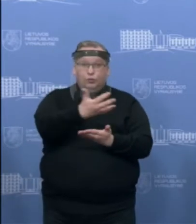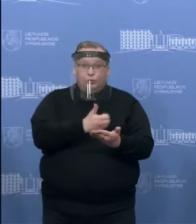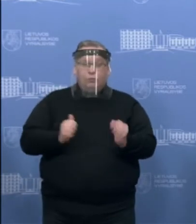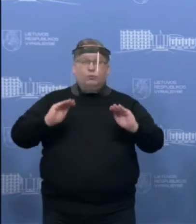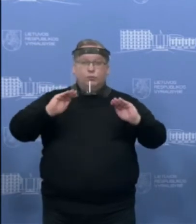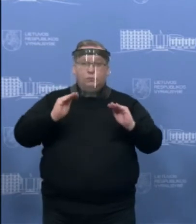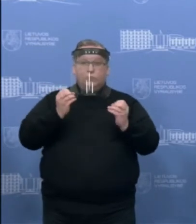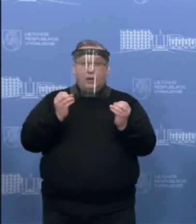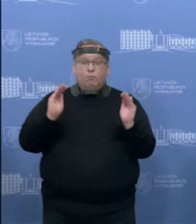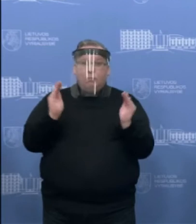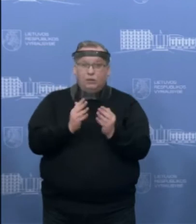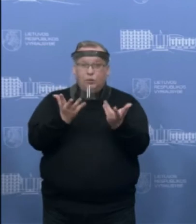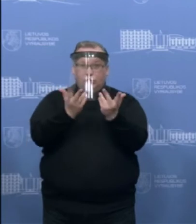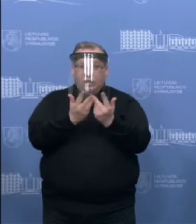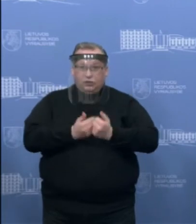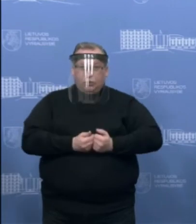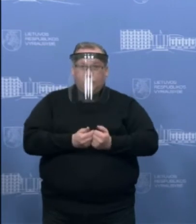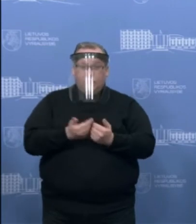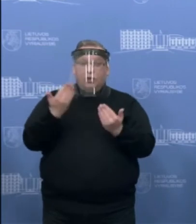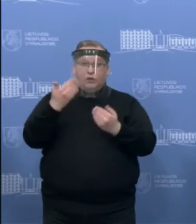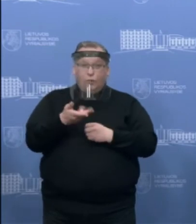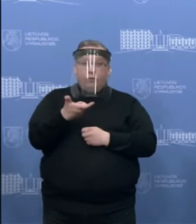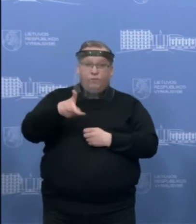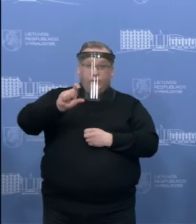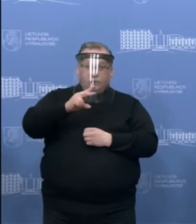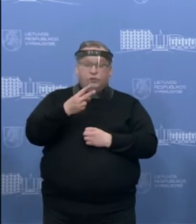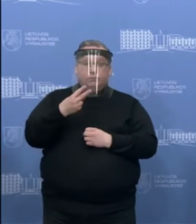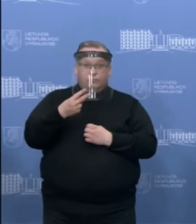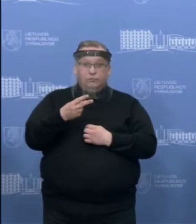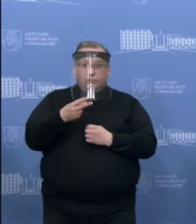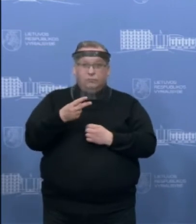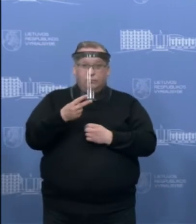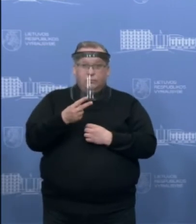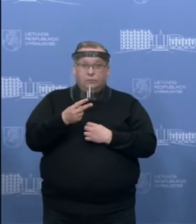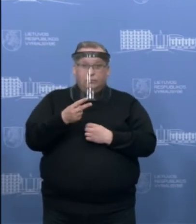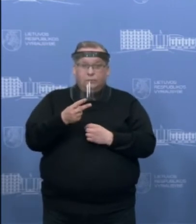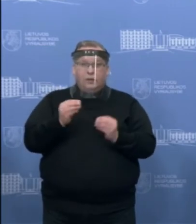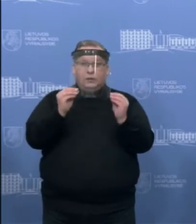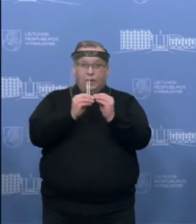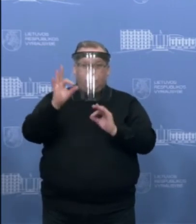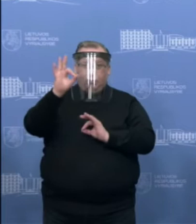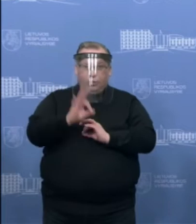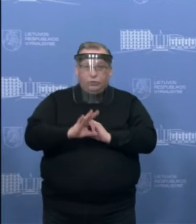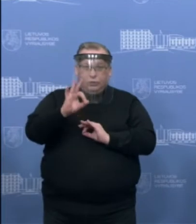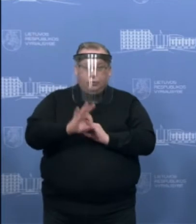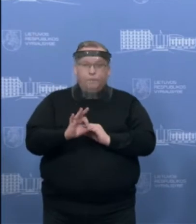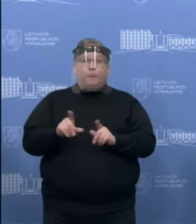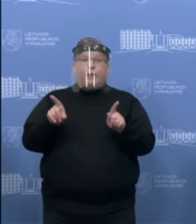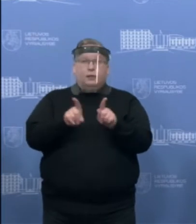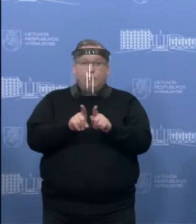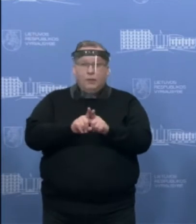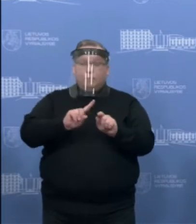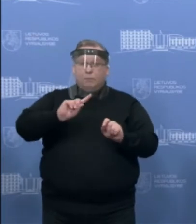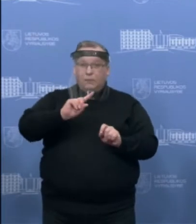daugiau ir mes jau tai skaičiuosime dviženkliais skaičiais. Statistiniai duomenys už pirmuosius šių metų